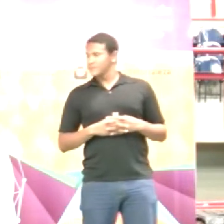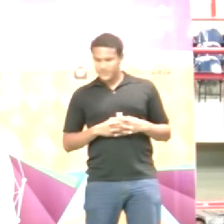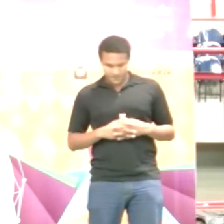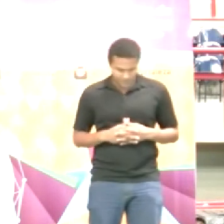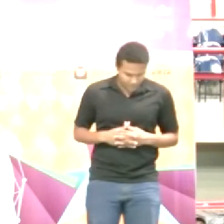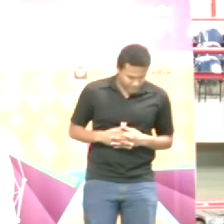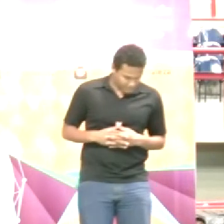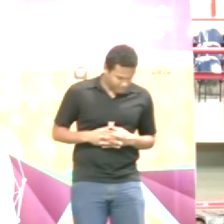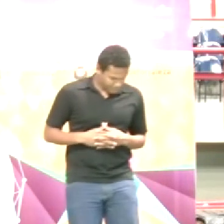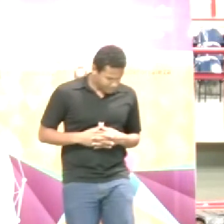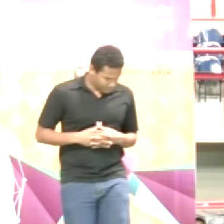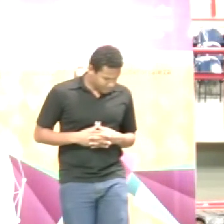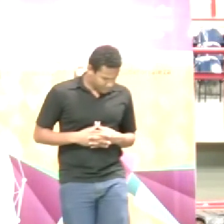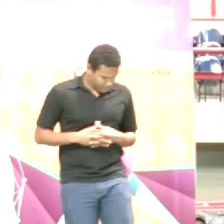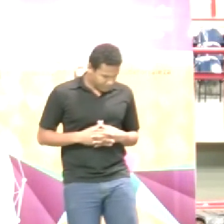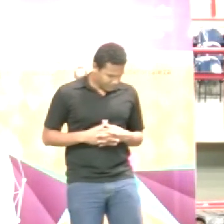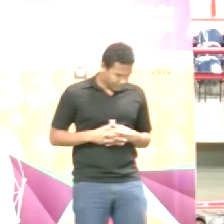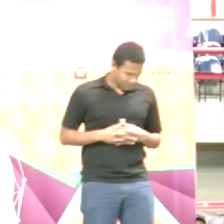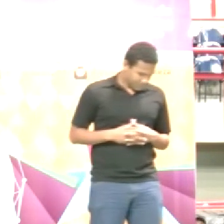Certo?